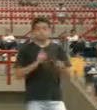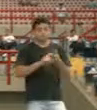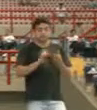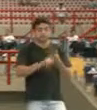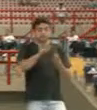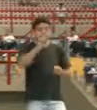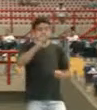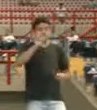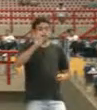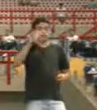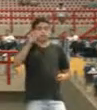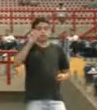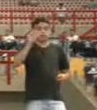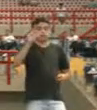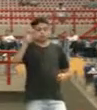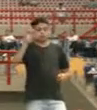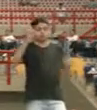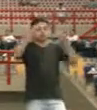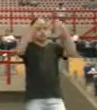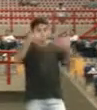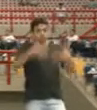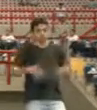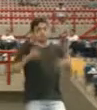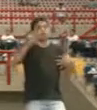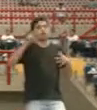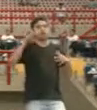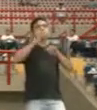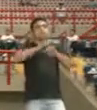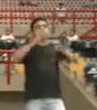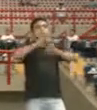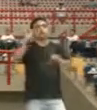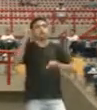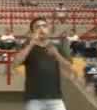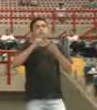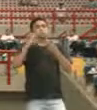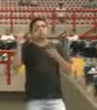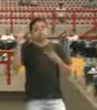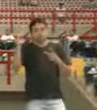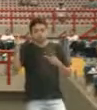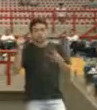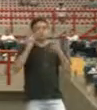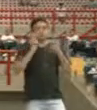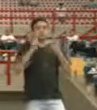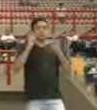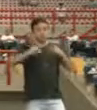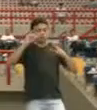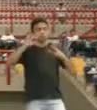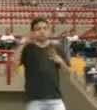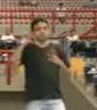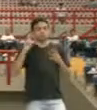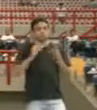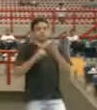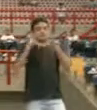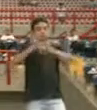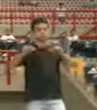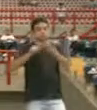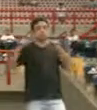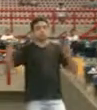Repertório é o que está explicitado aí. Informações históricas, informações geográficas, informações